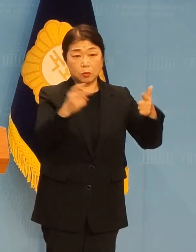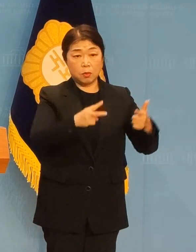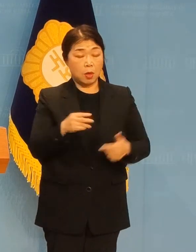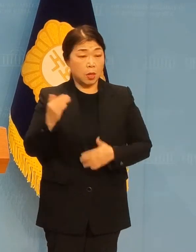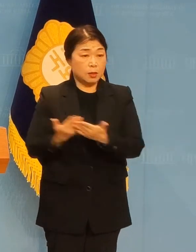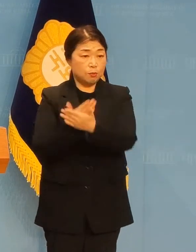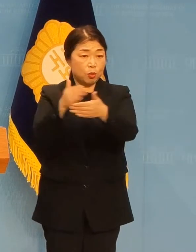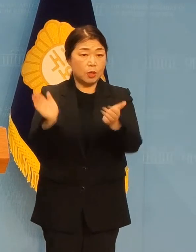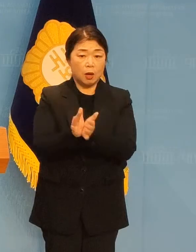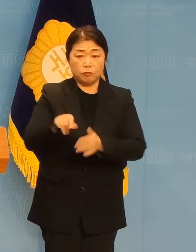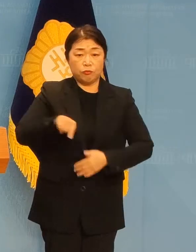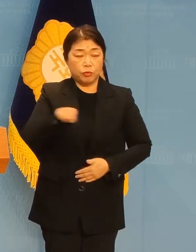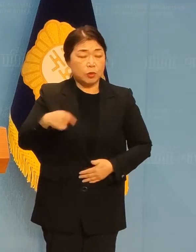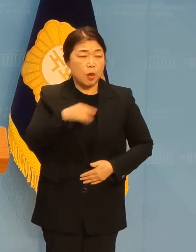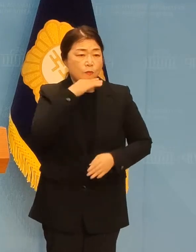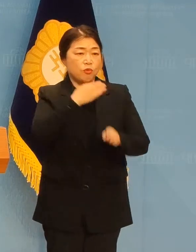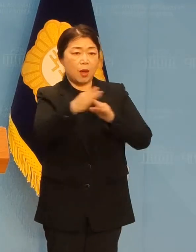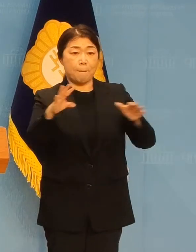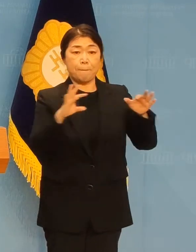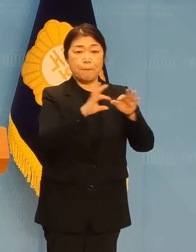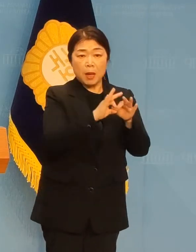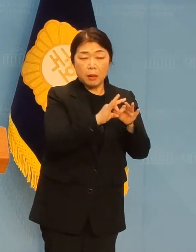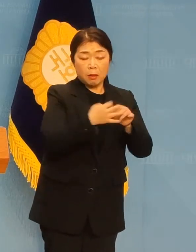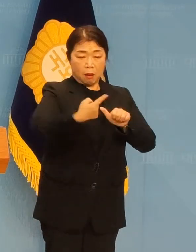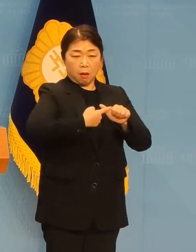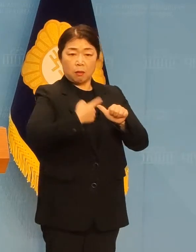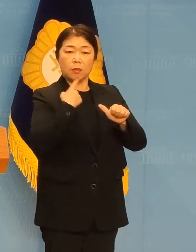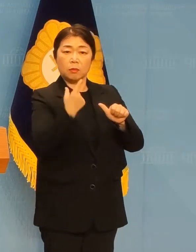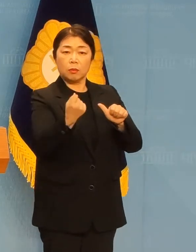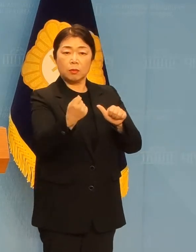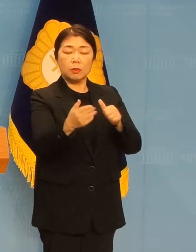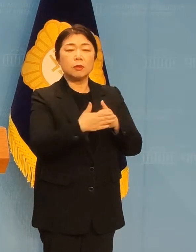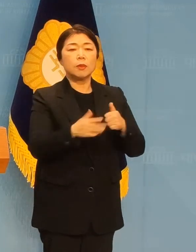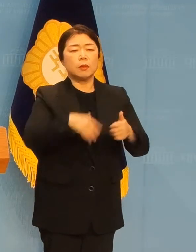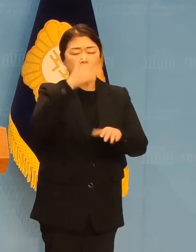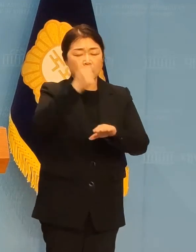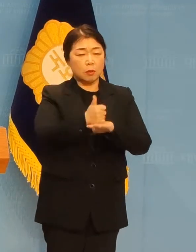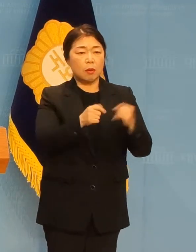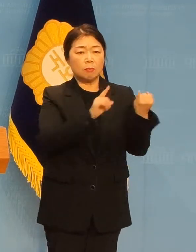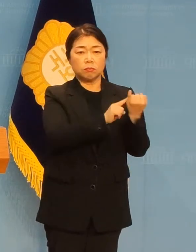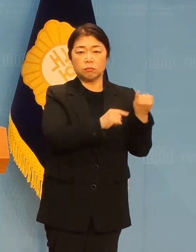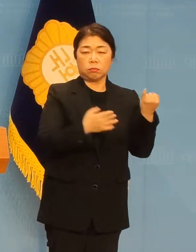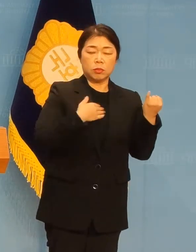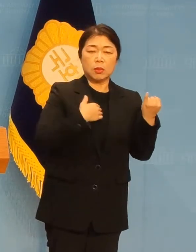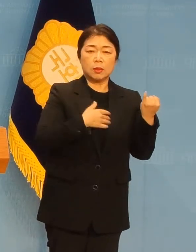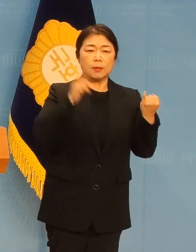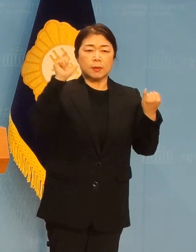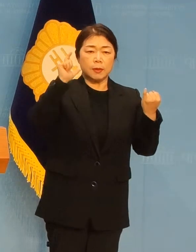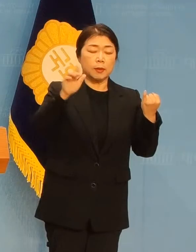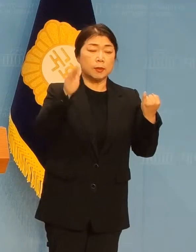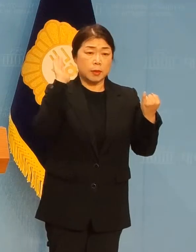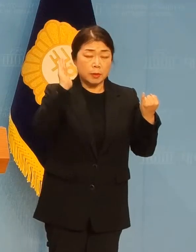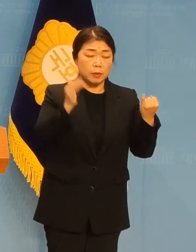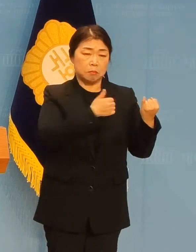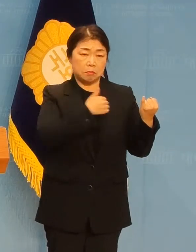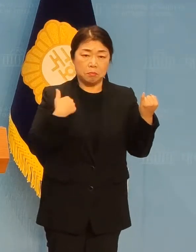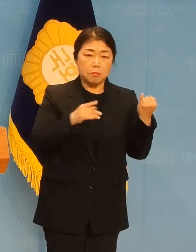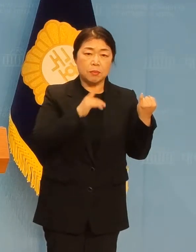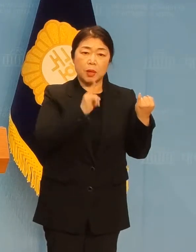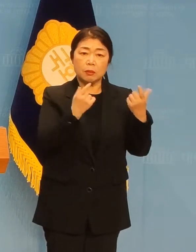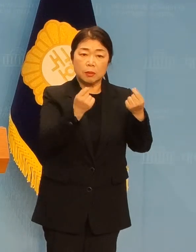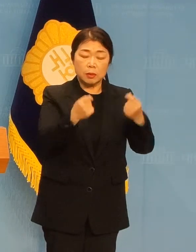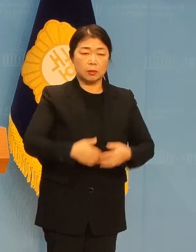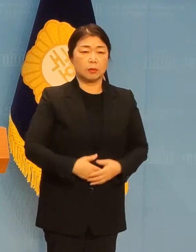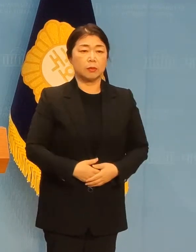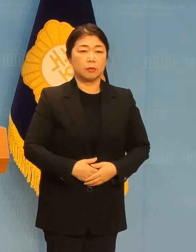몰아 이득을 보려는 정치적 행위입니다. 뭐 눈에는 뭐만 보인다고 사실